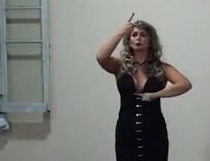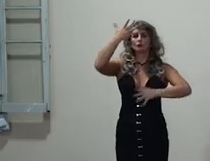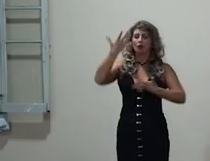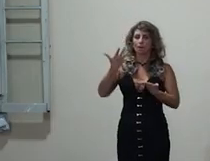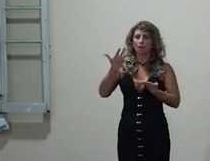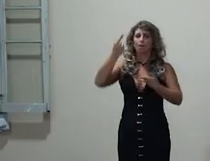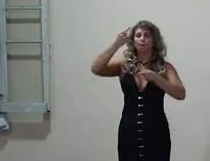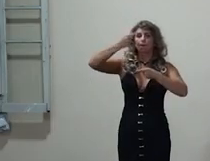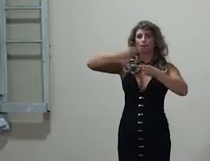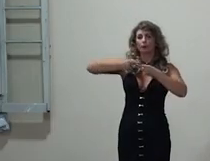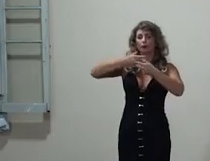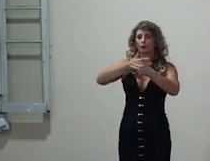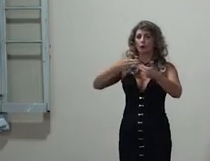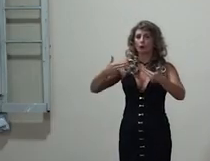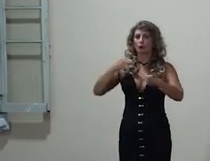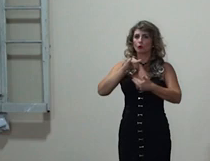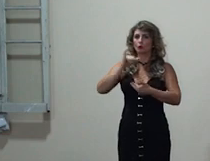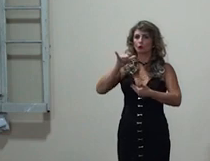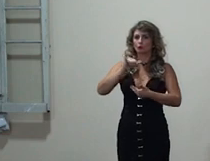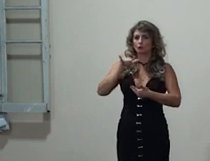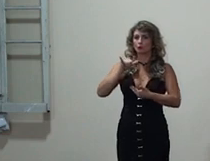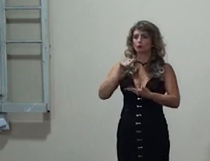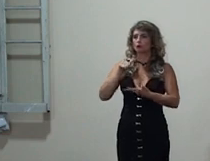Porque uma coisa eu digo para vocês,